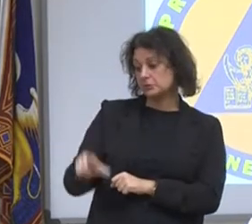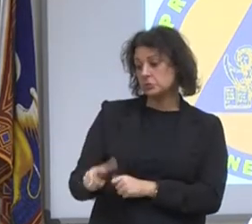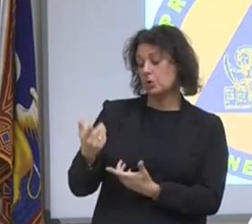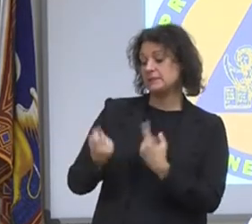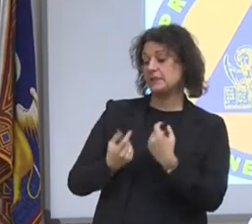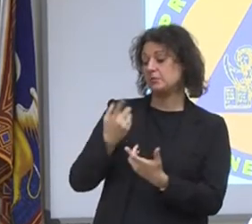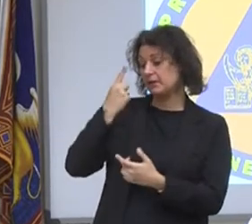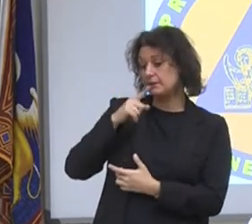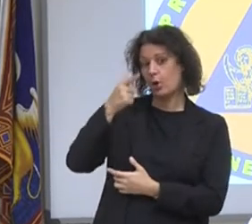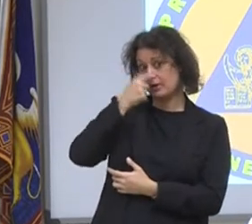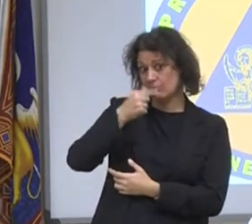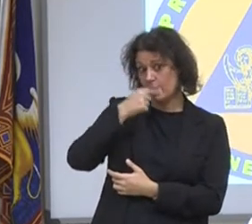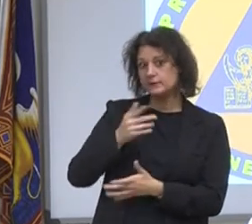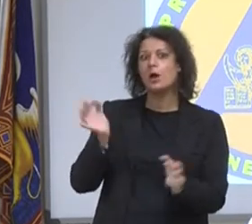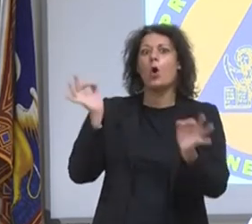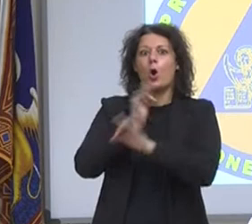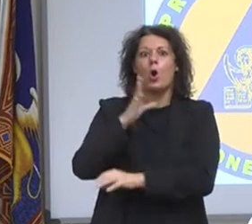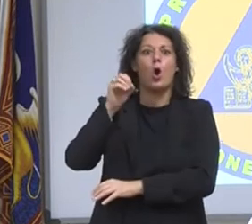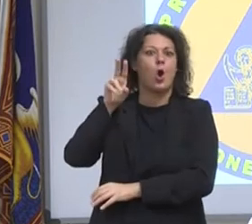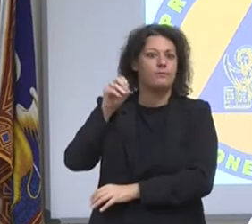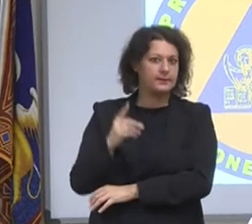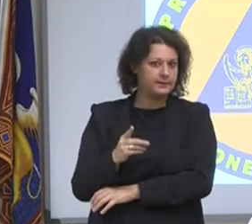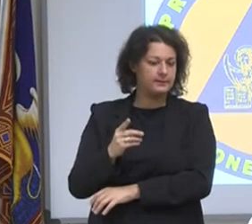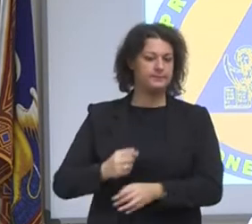appunto di potenzialmente anche di un'infezione da Covid.